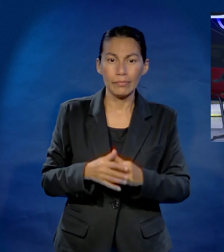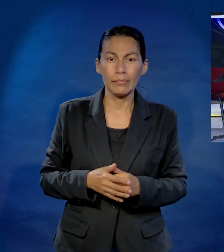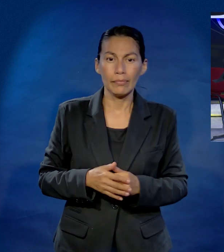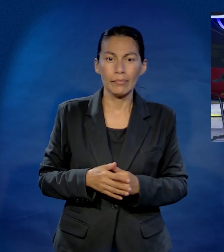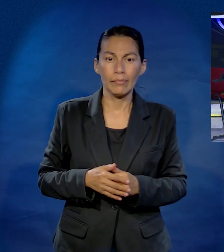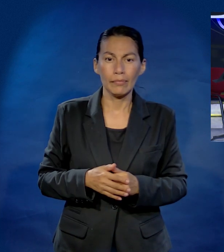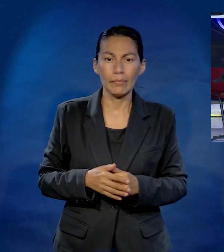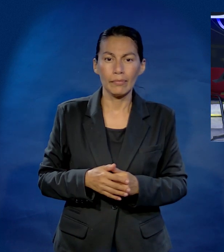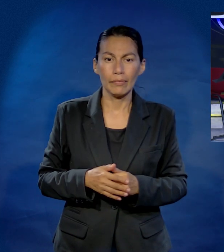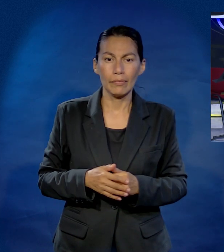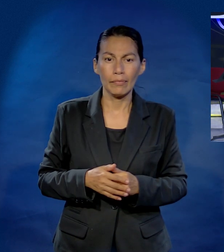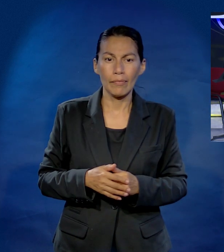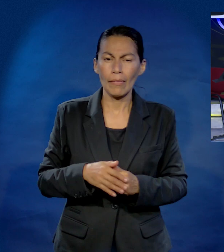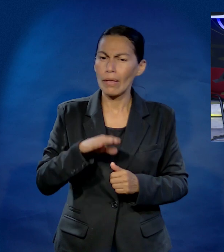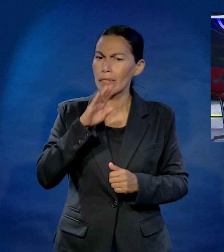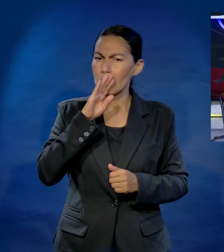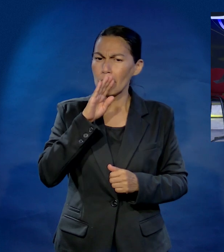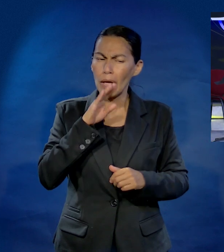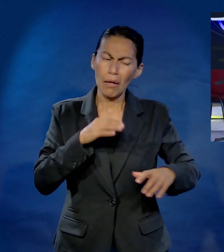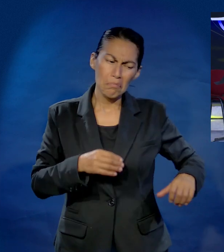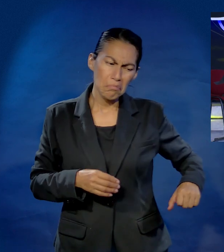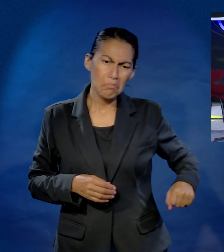Y rápido pude percibir